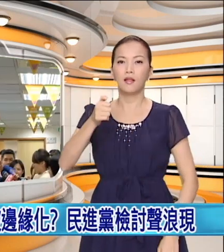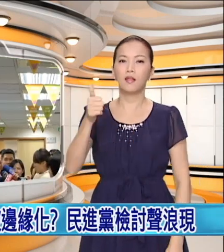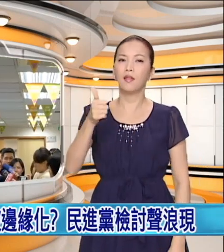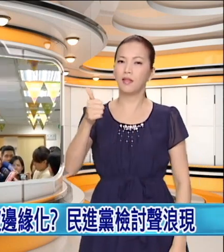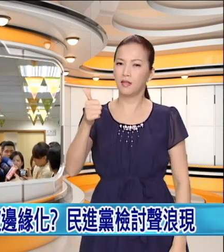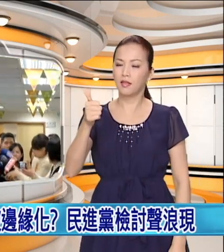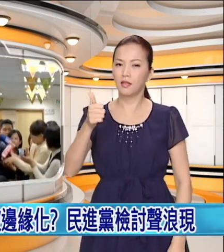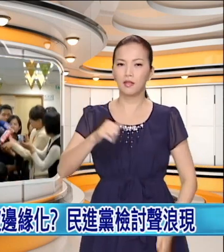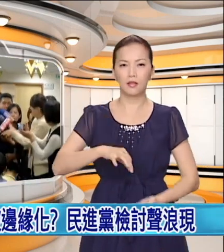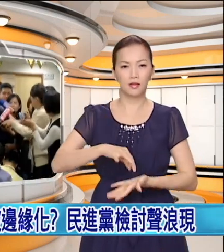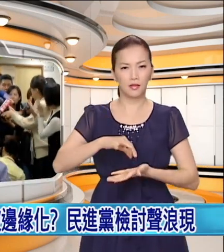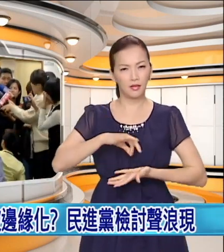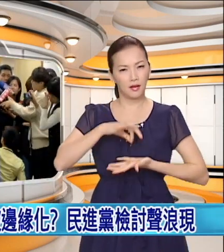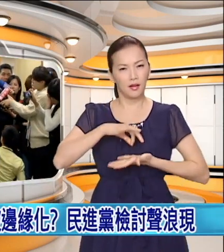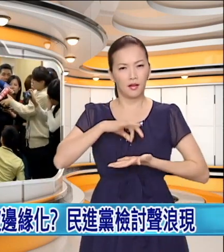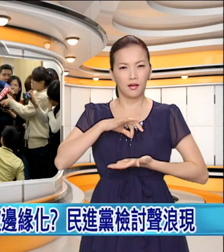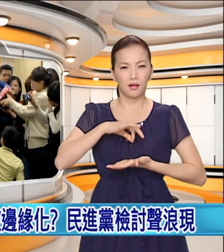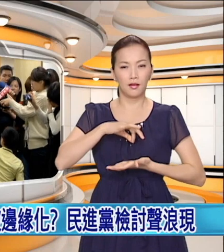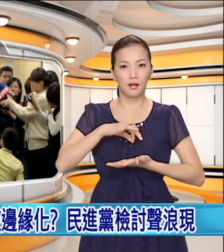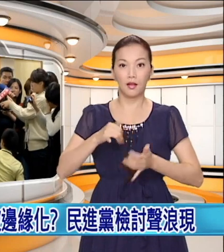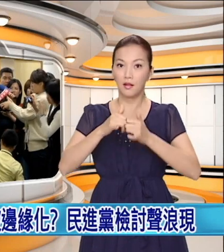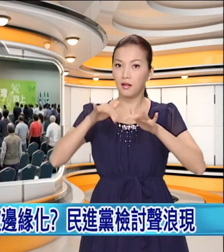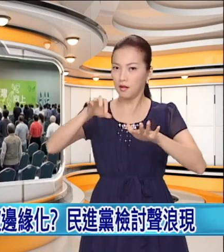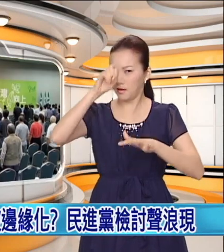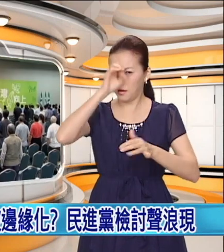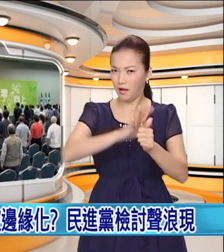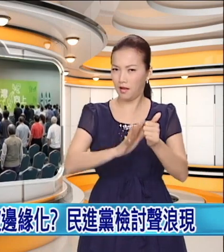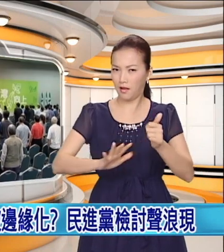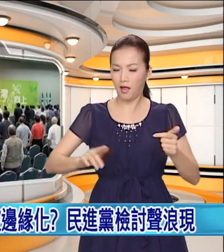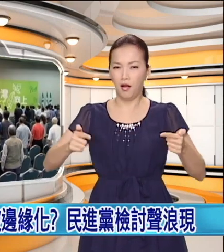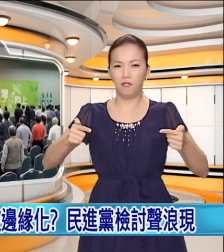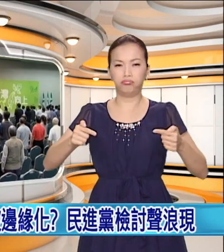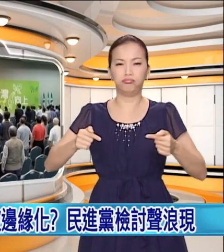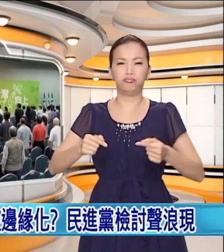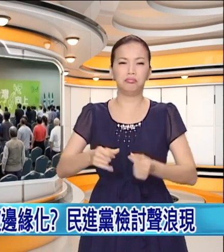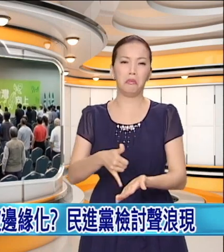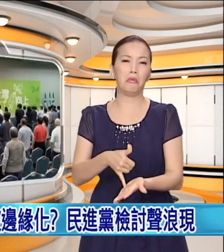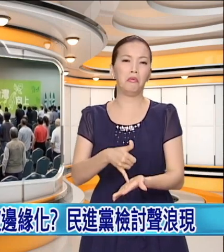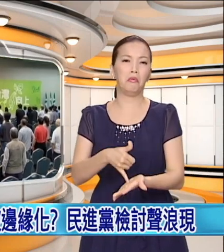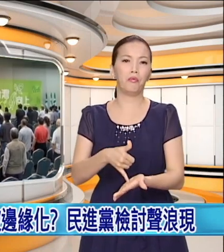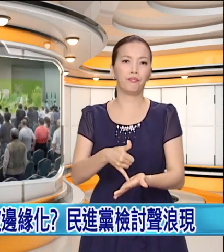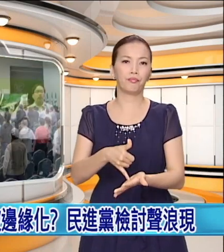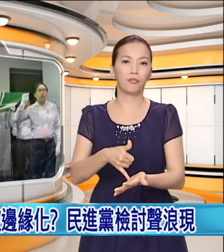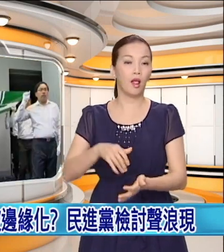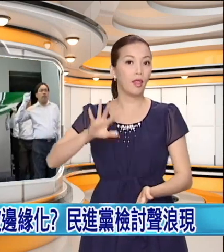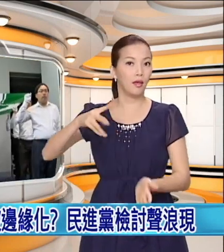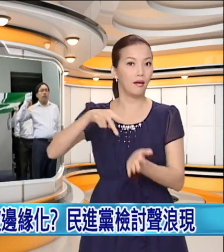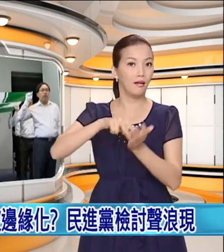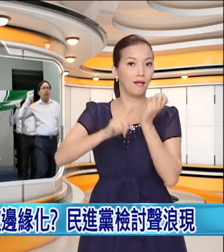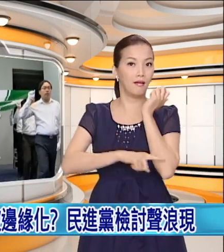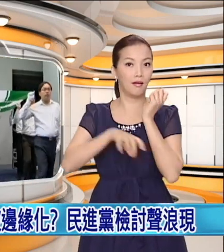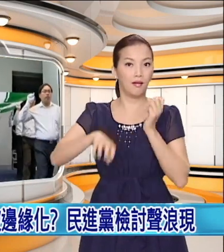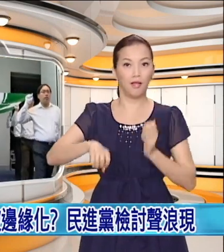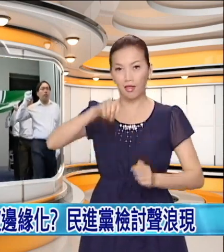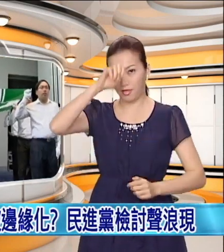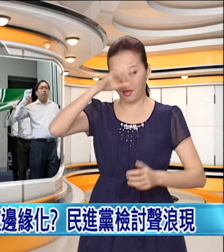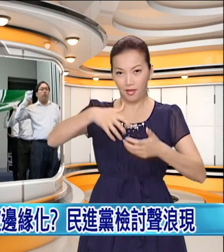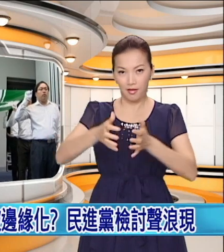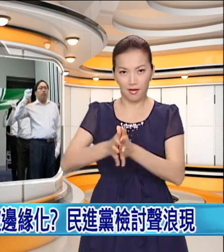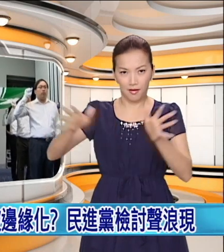出，他担心民进党面临了被边缘化的危机。不过，立法院党团总召柯